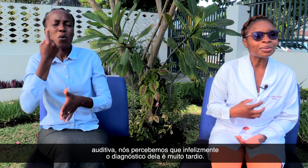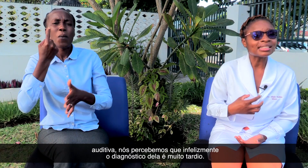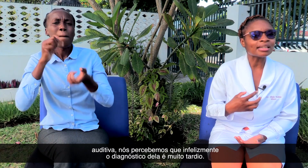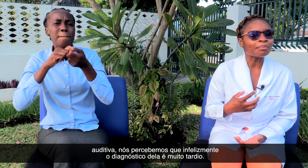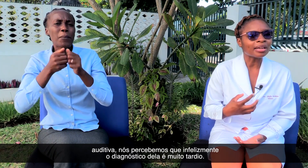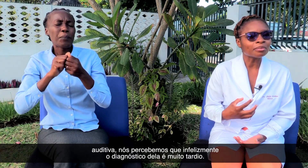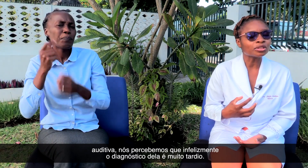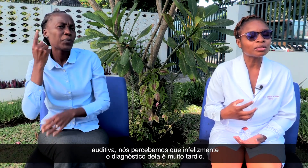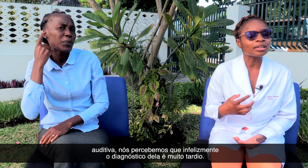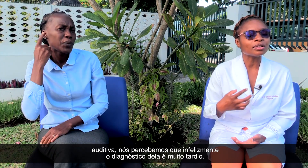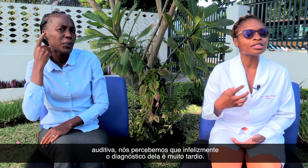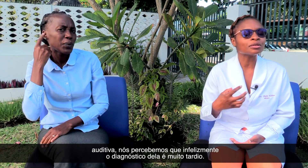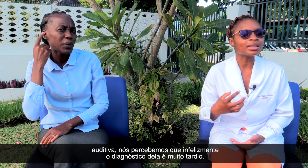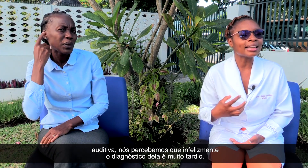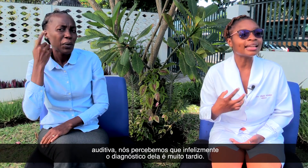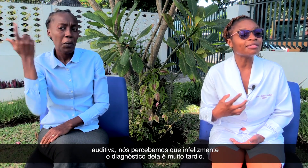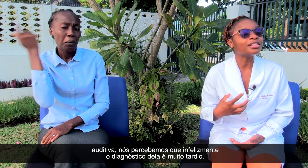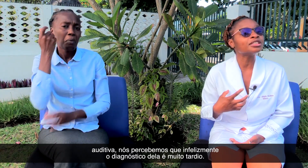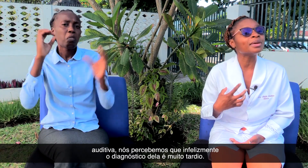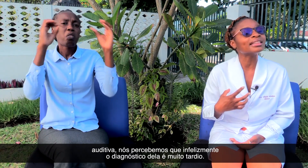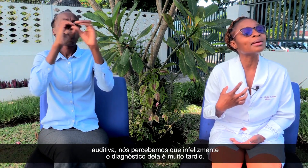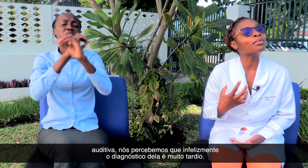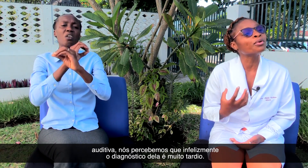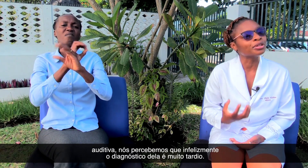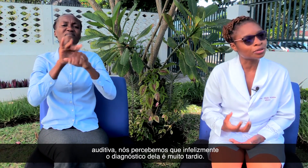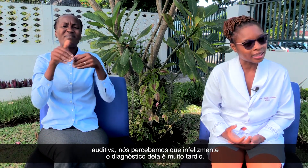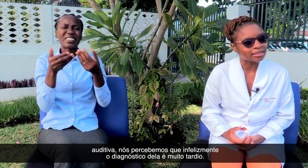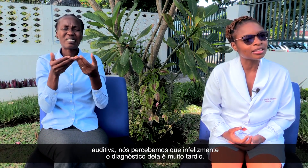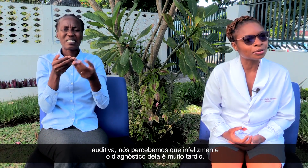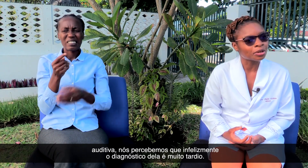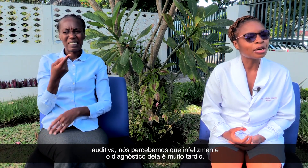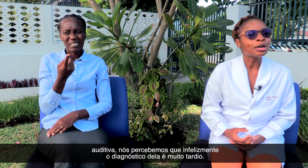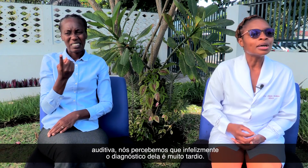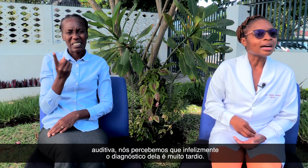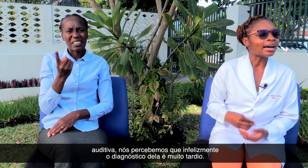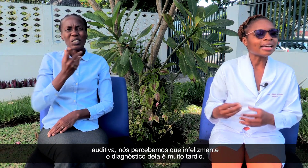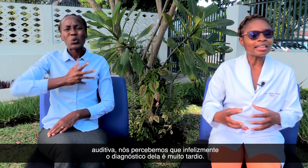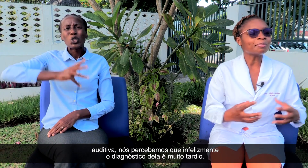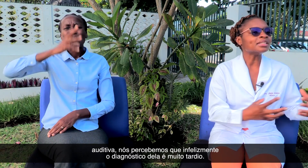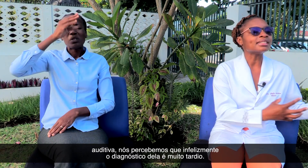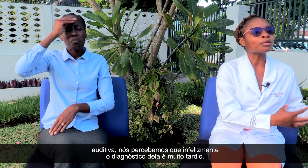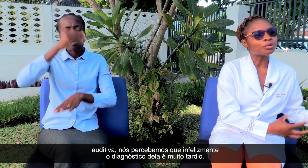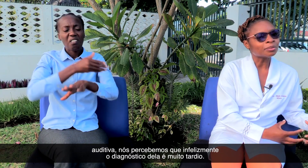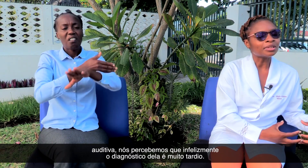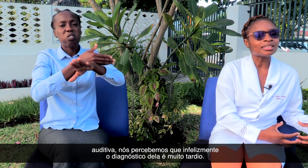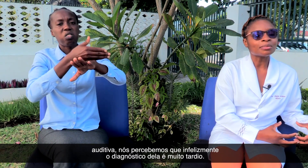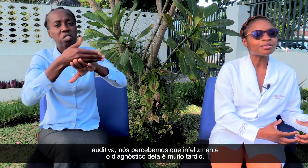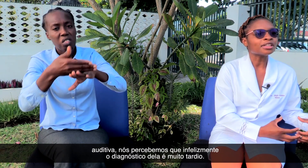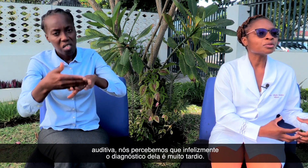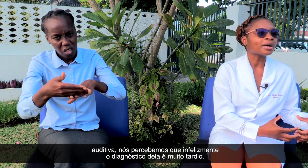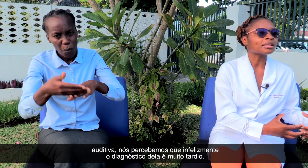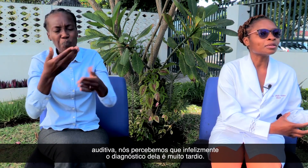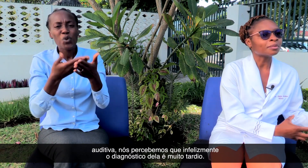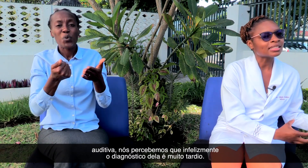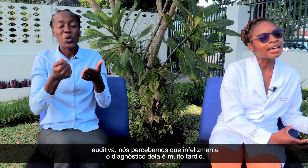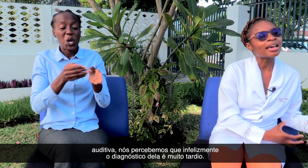nós percebemos que o diagnóstico dela, infelizmente, é muito tardio. A equipe de saúde, por exemplo, que